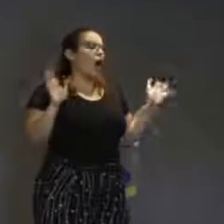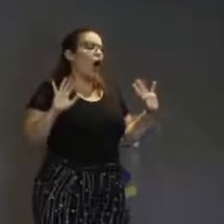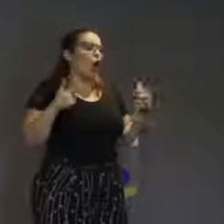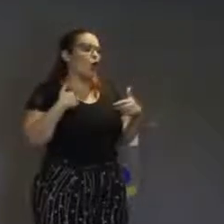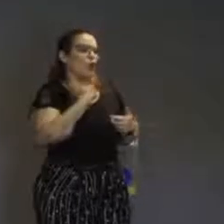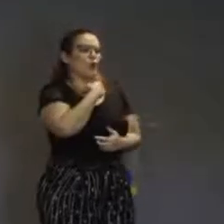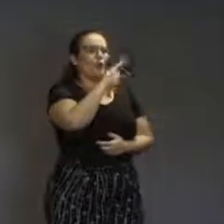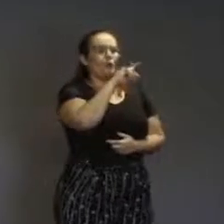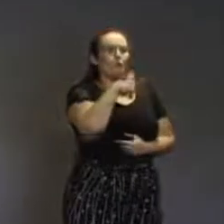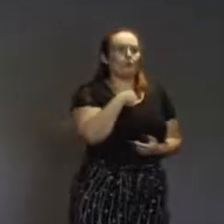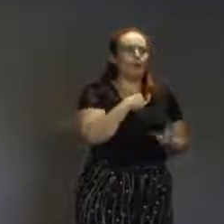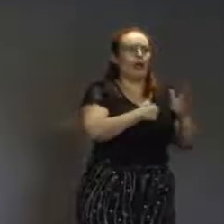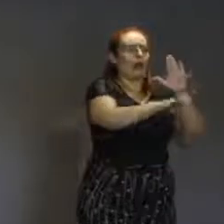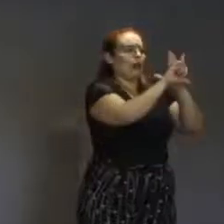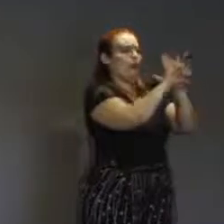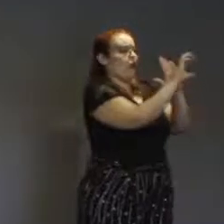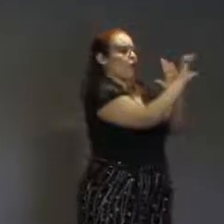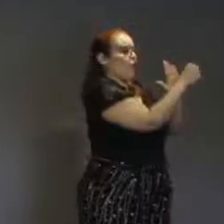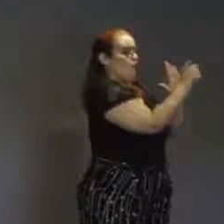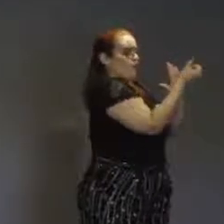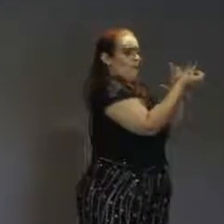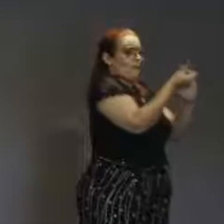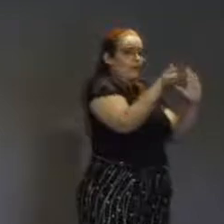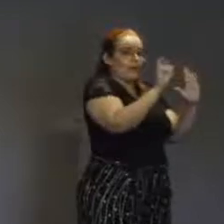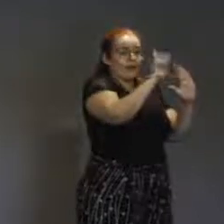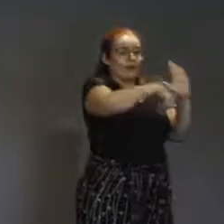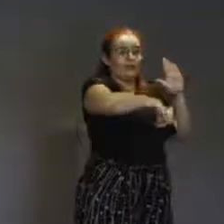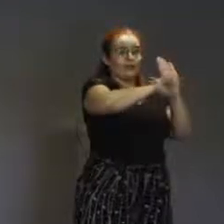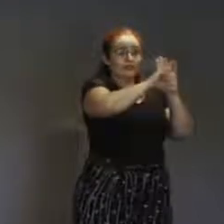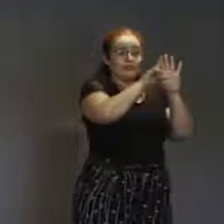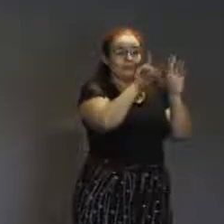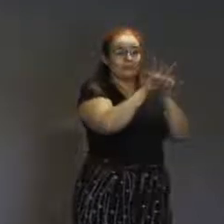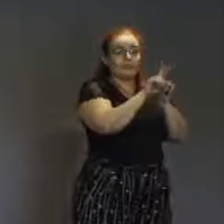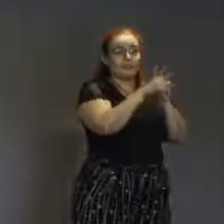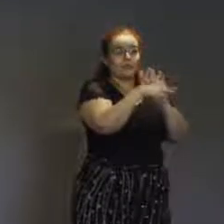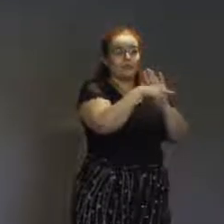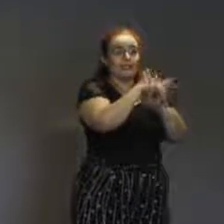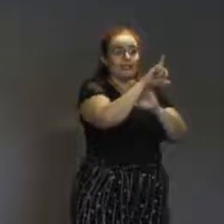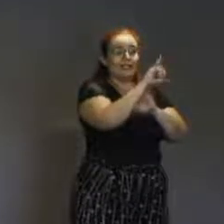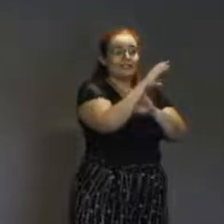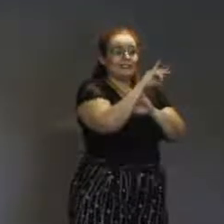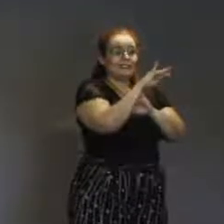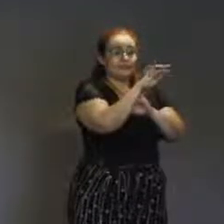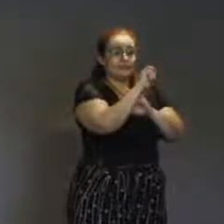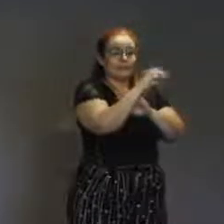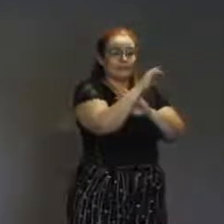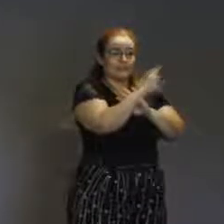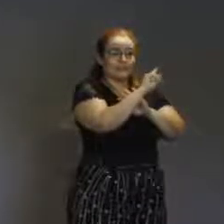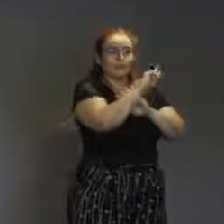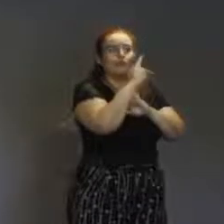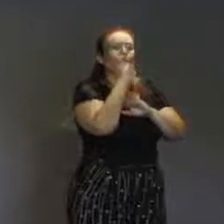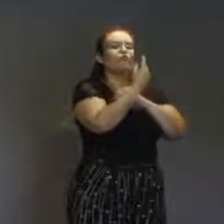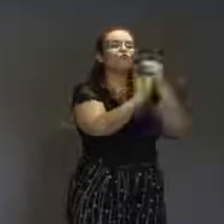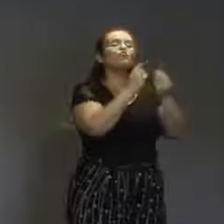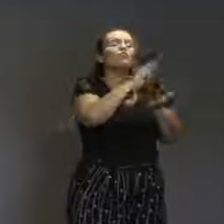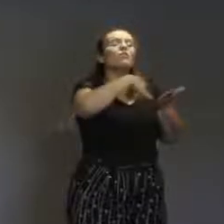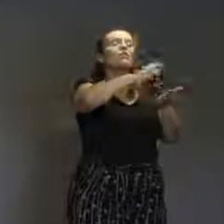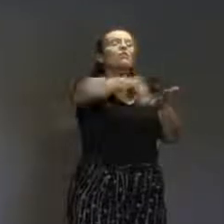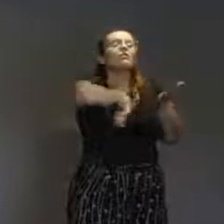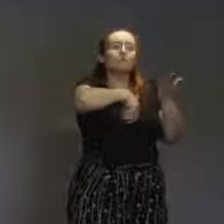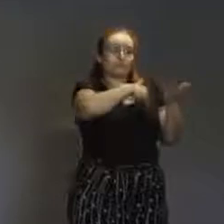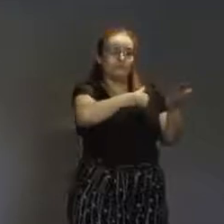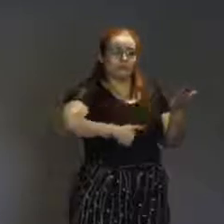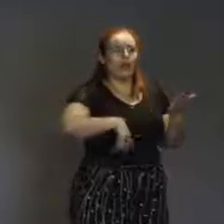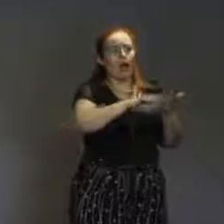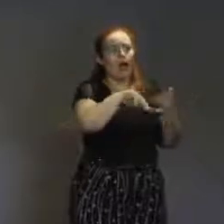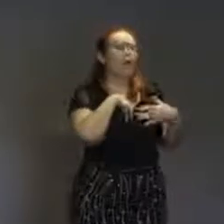sair daqui, porque é a Lei 8666, que é a lei de licitações que dita basicamente todas as contratações do setor público. A lei fala assim, não posso